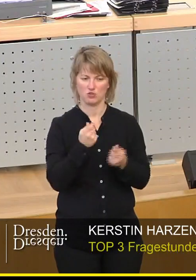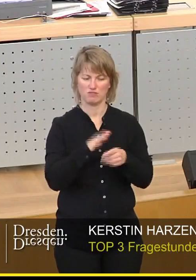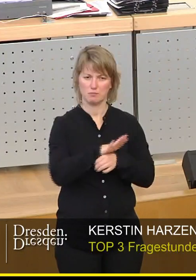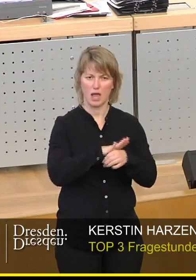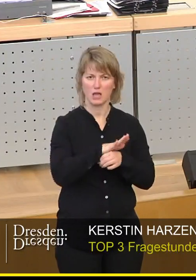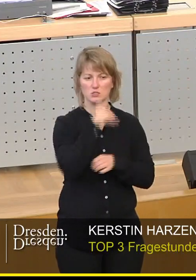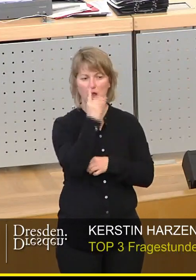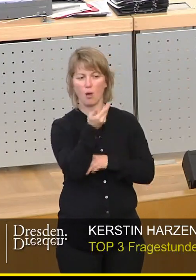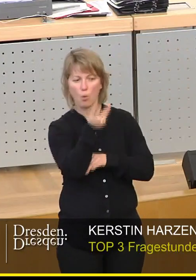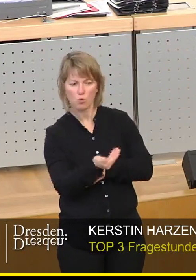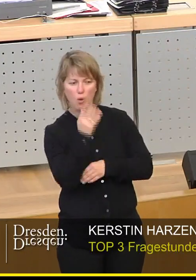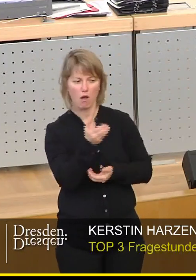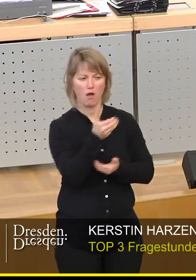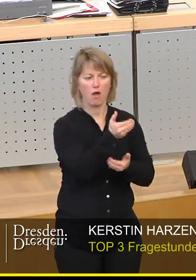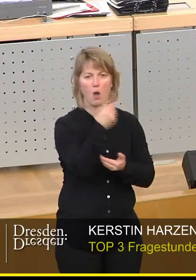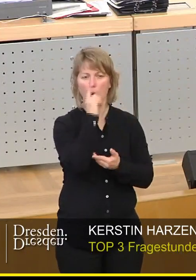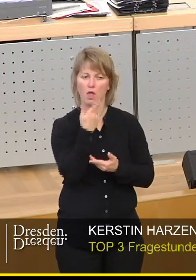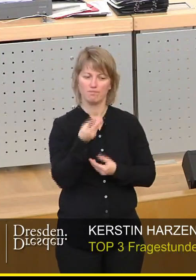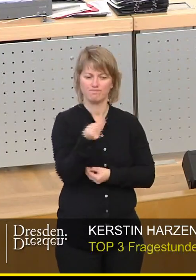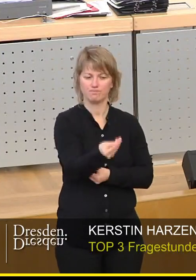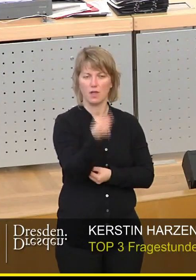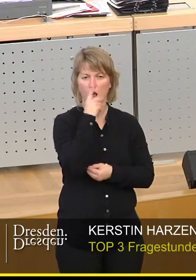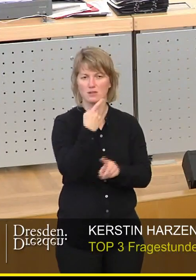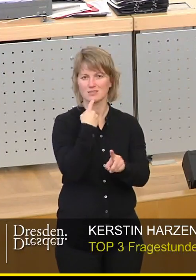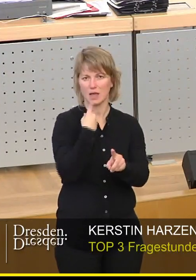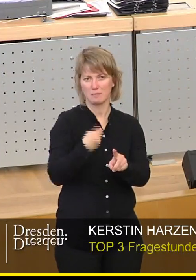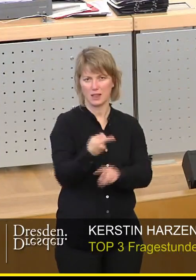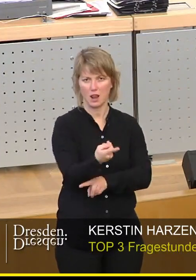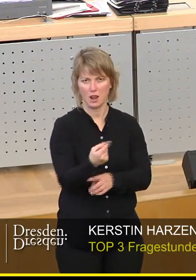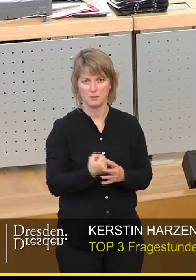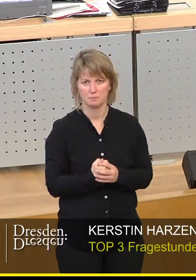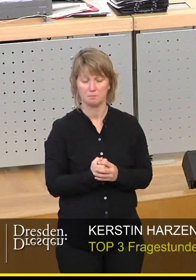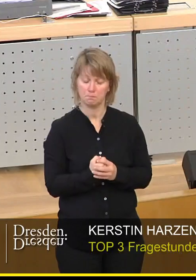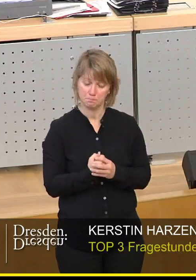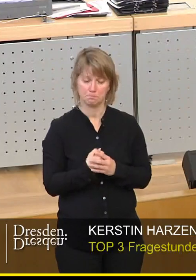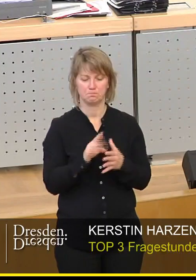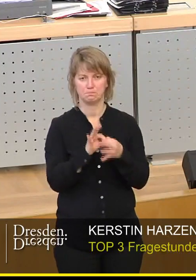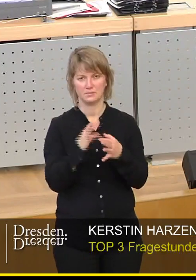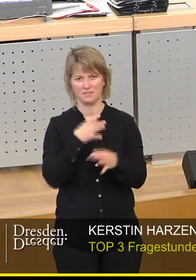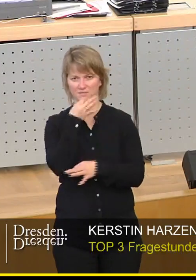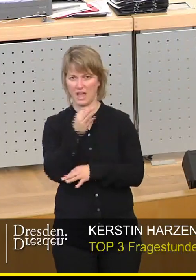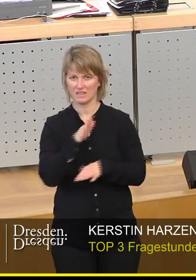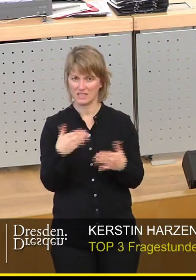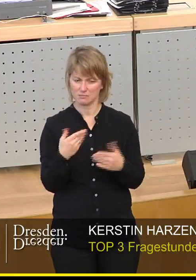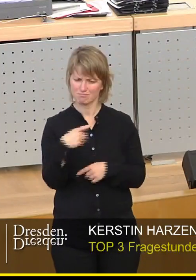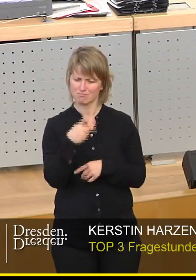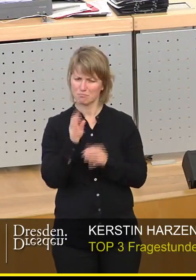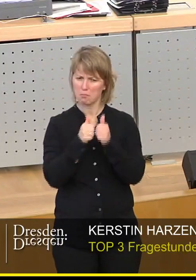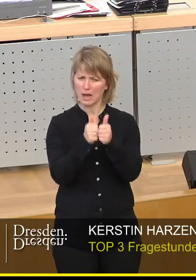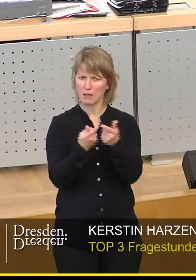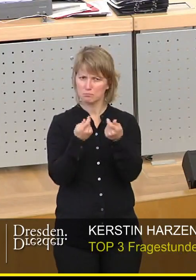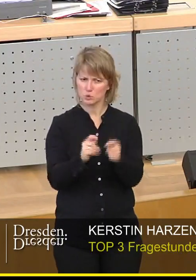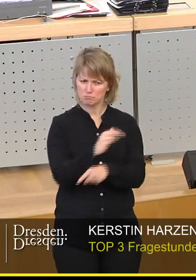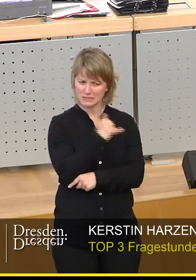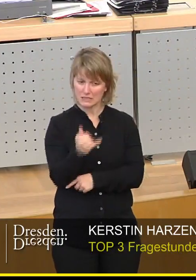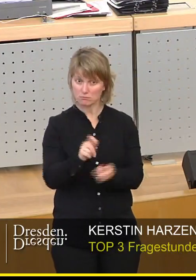Honorar oder Sachmittel zur Verfügung zu stellen. Nun zu meinen Fragen. Inwieweit wurde dieser Begleitbeschluss